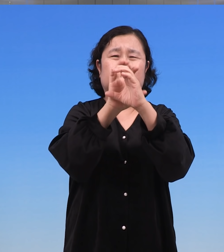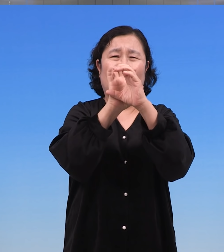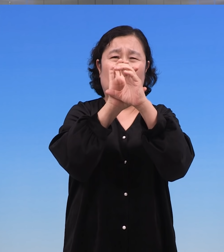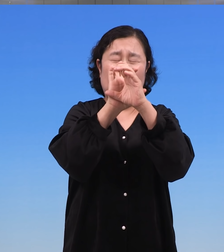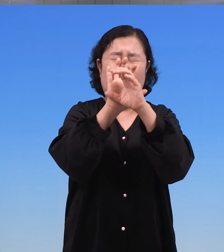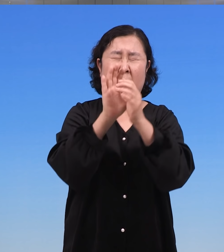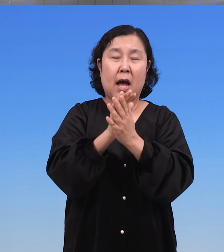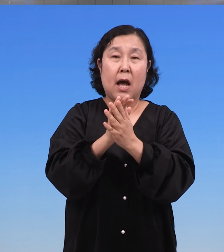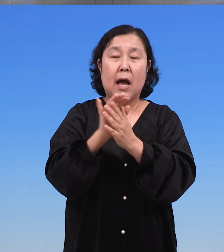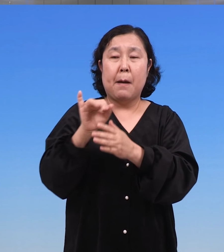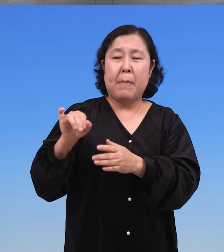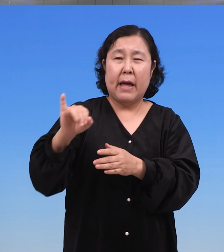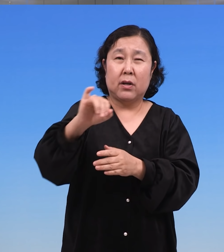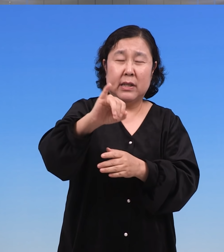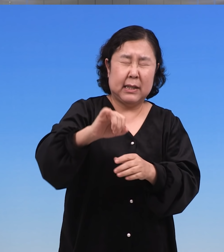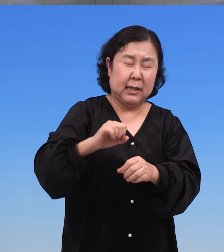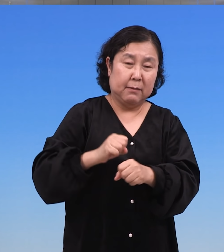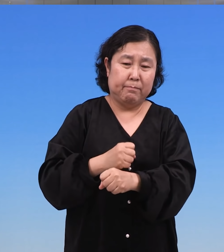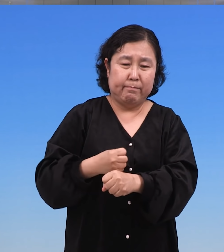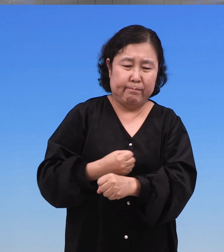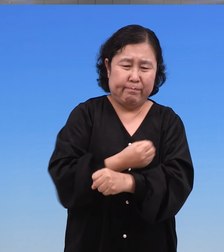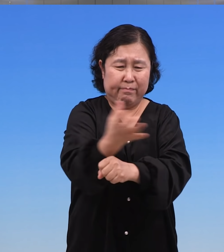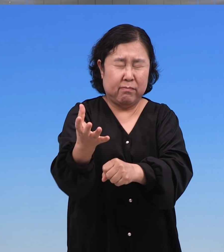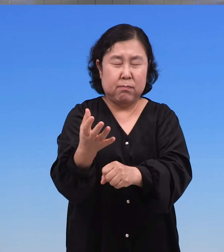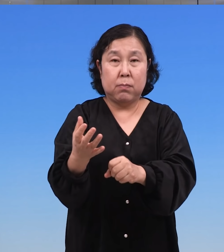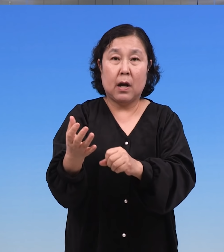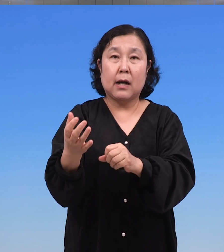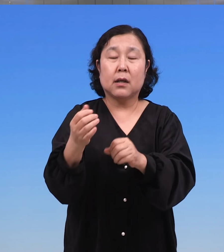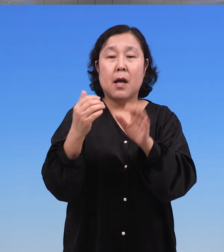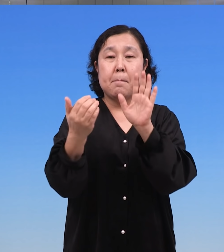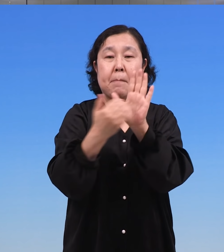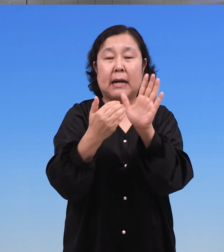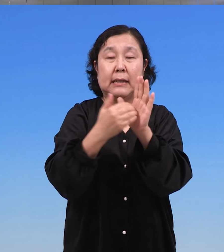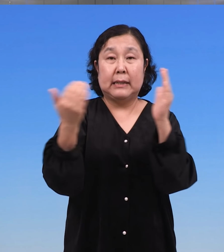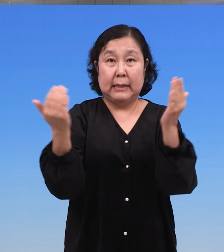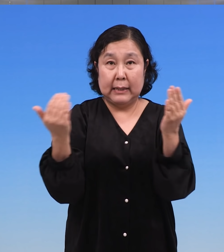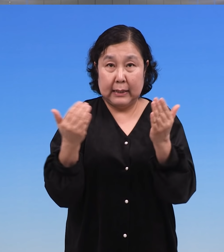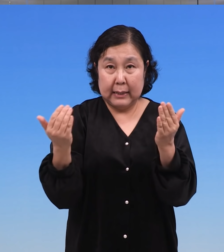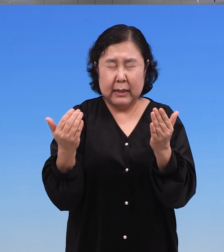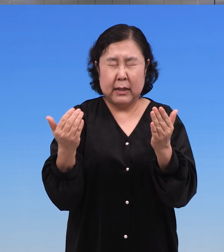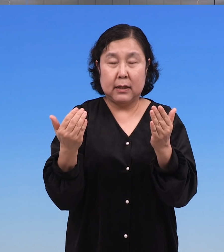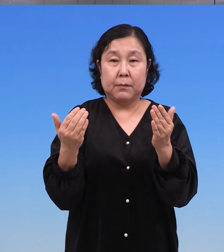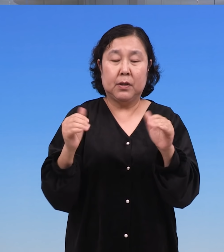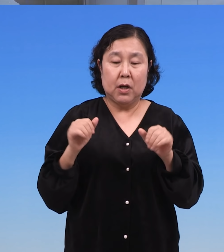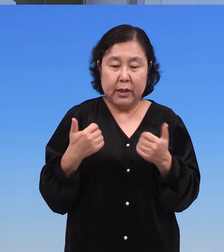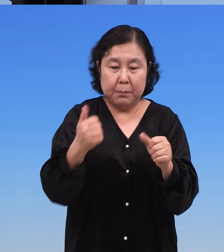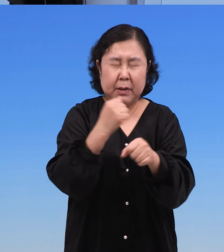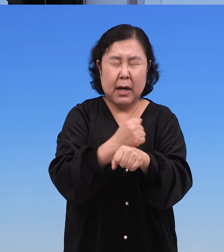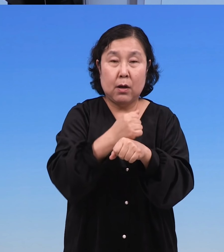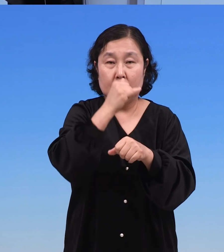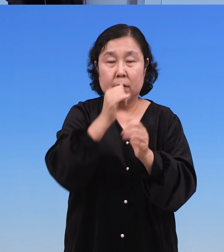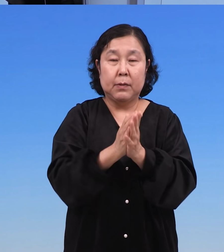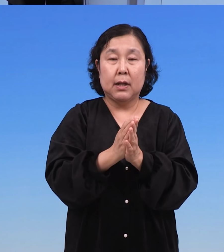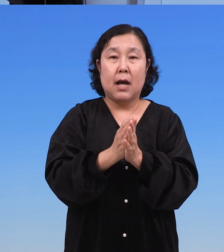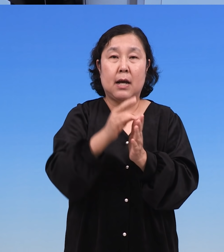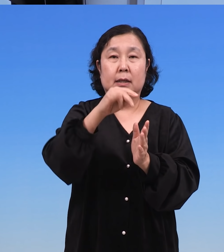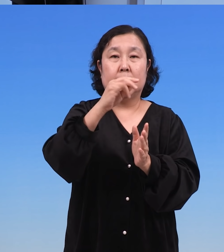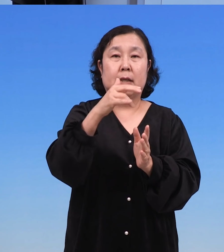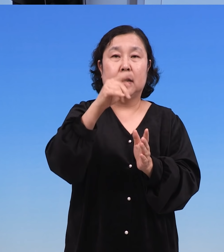확산을 막는 일에 막 전력을 다하는 한 주간 아니었습니까? 그 과정에서 이런 기사가 나왔습니다.